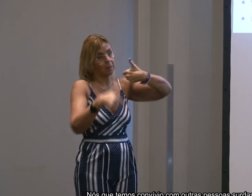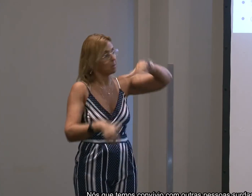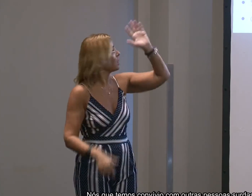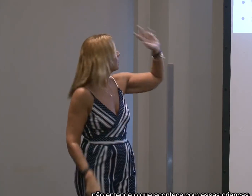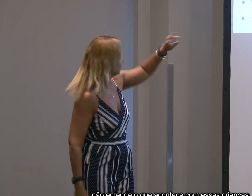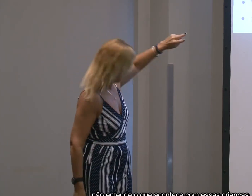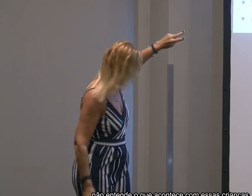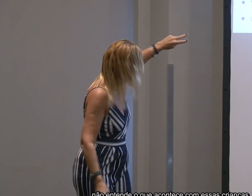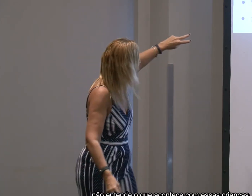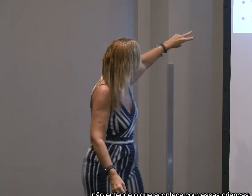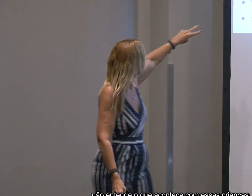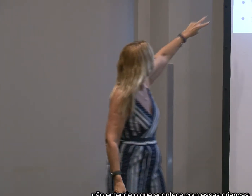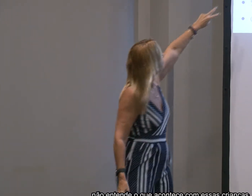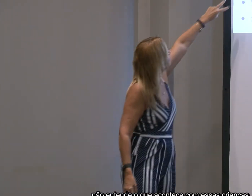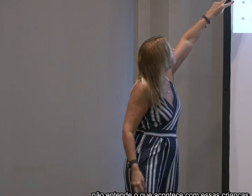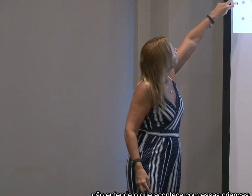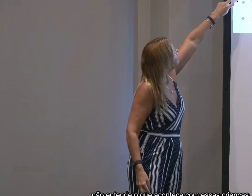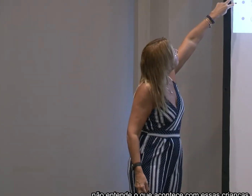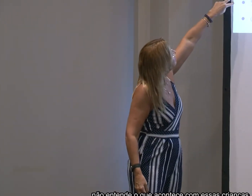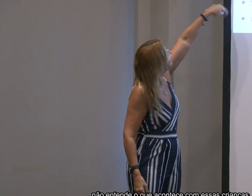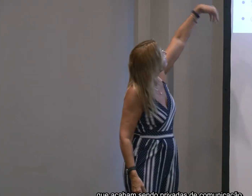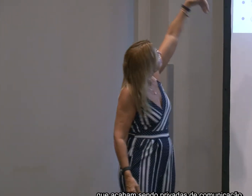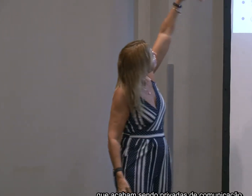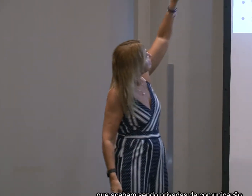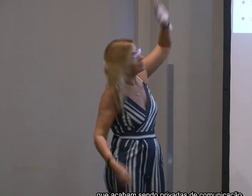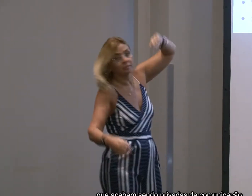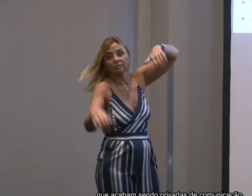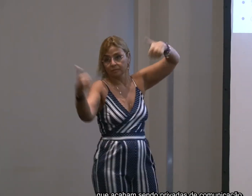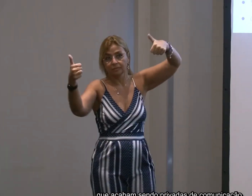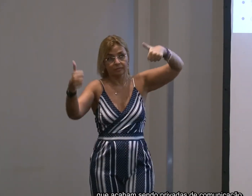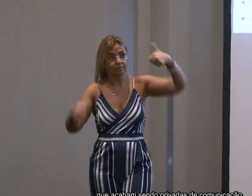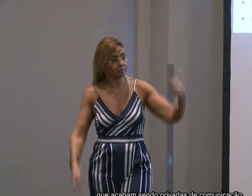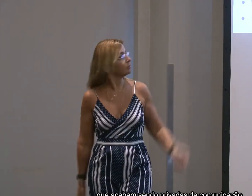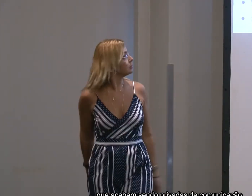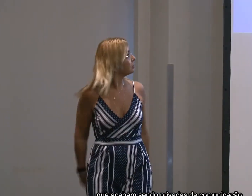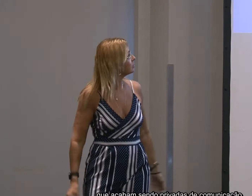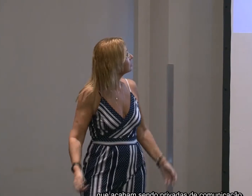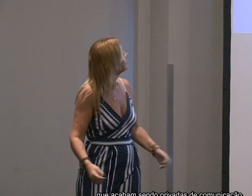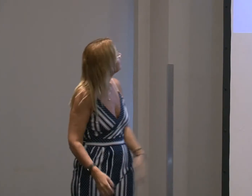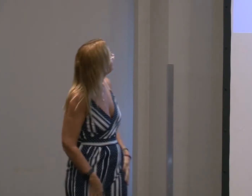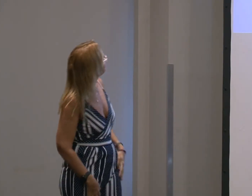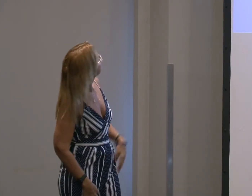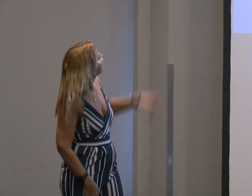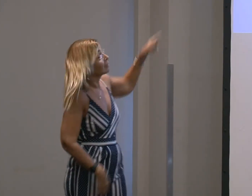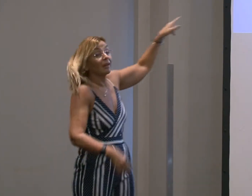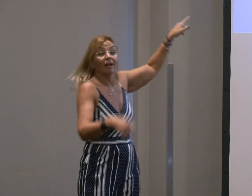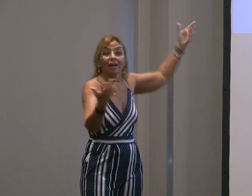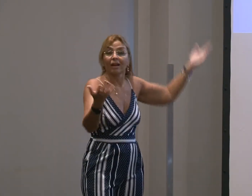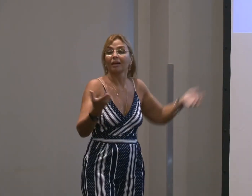surdas não entende o que acontece com essas crianças que acabam sendo privadas de comunicação.